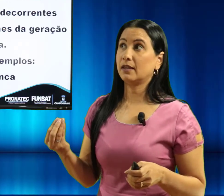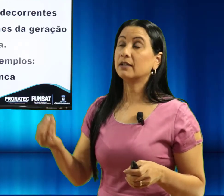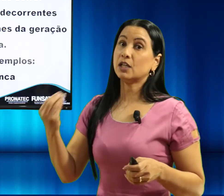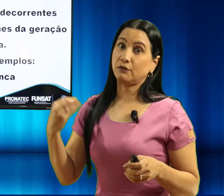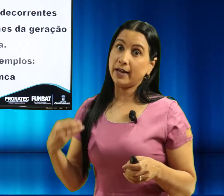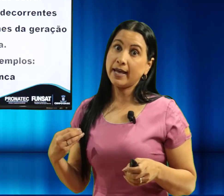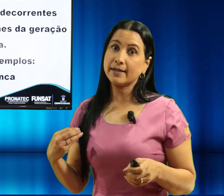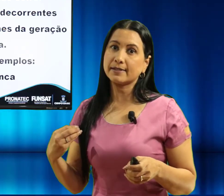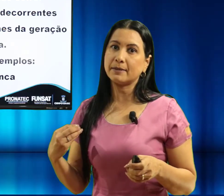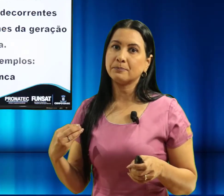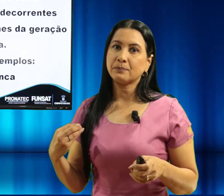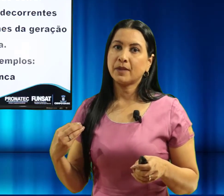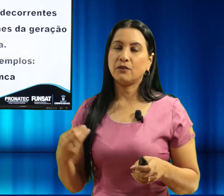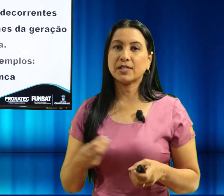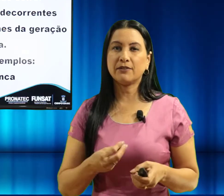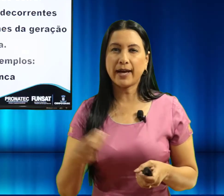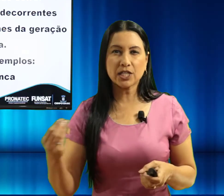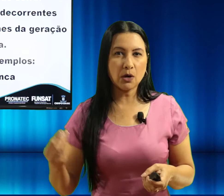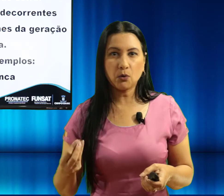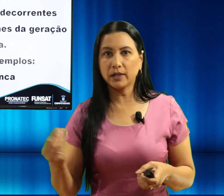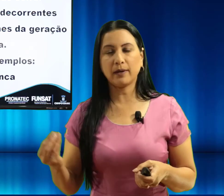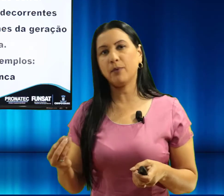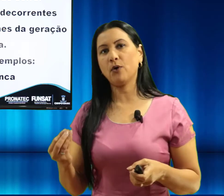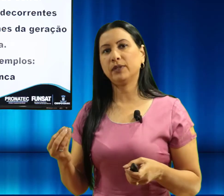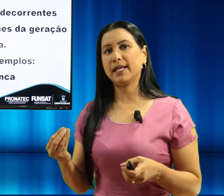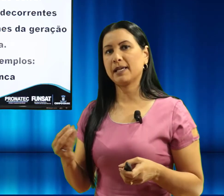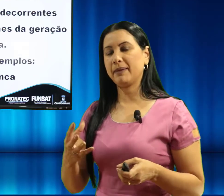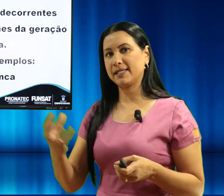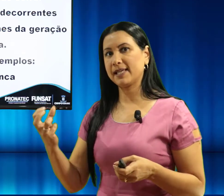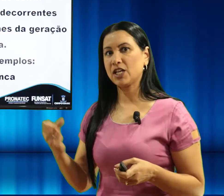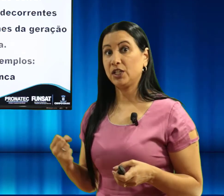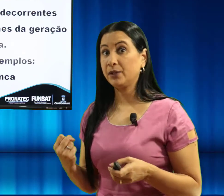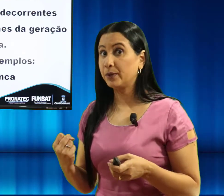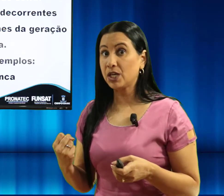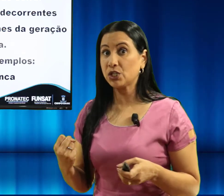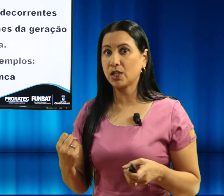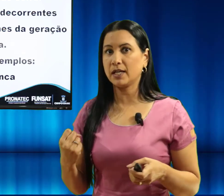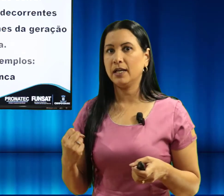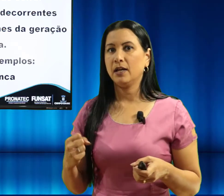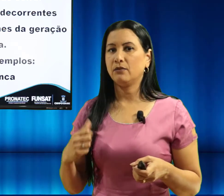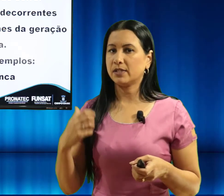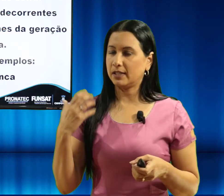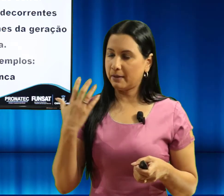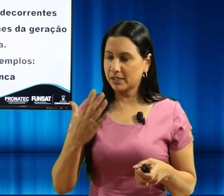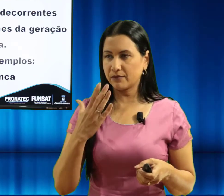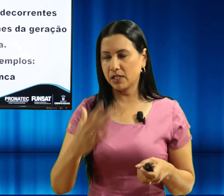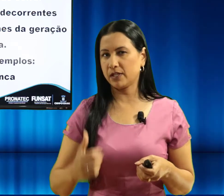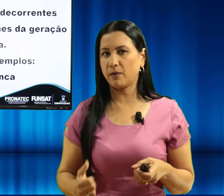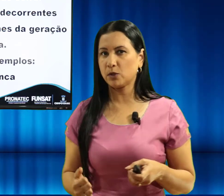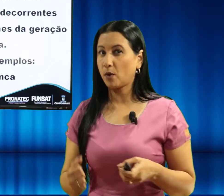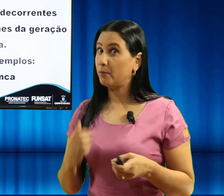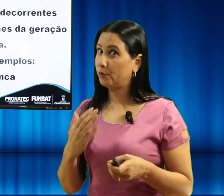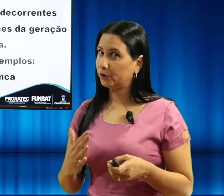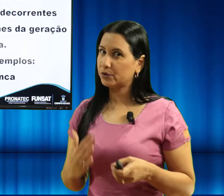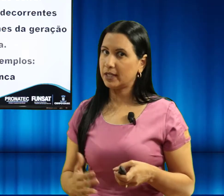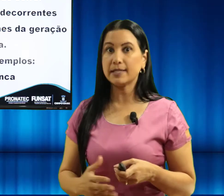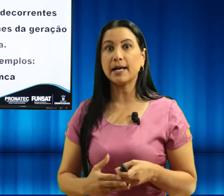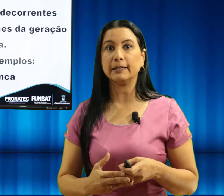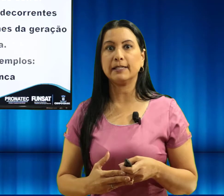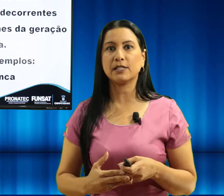tanta diferença, você vai achar o quanto é bom ter essa aprendizagem linguística. Lembre-se que você vai ser uma pessoa muito utilizada, e isso vai